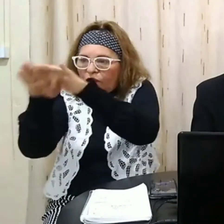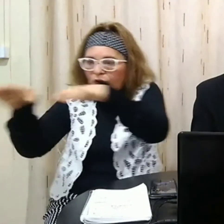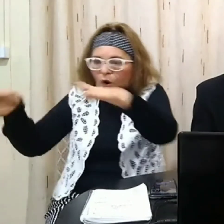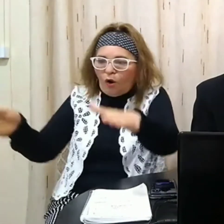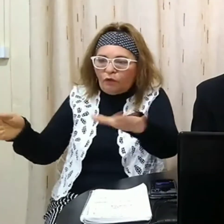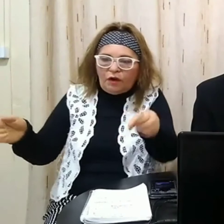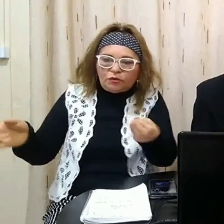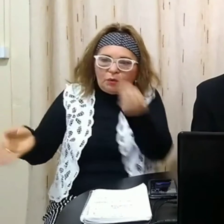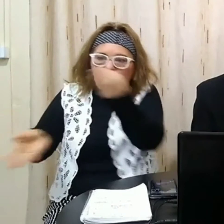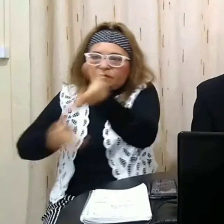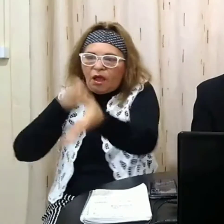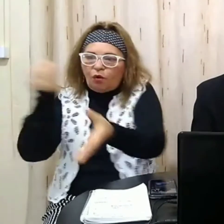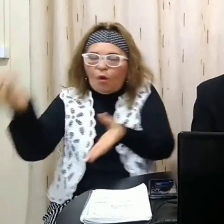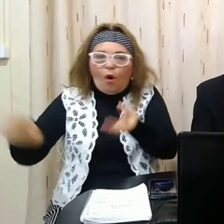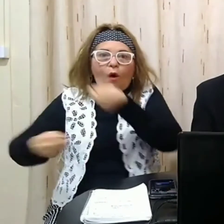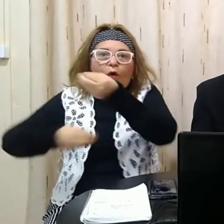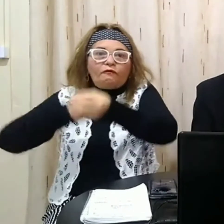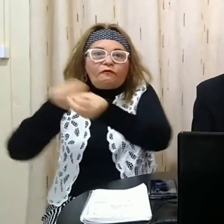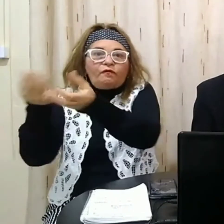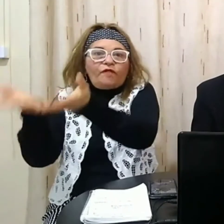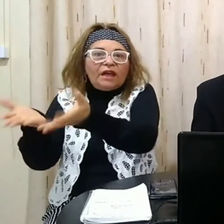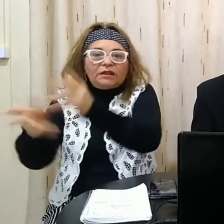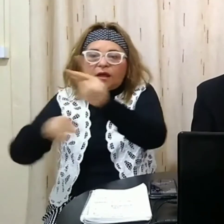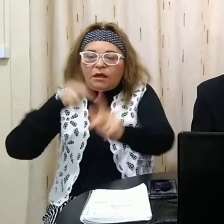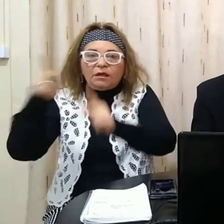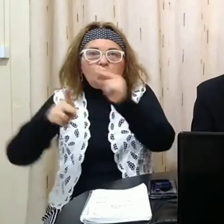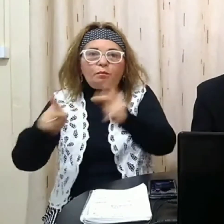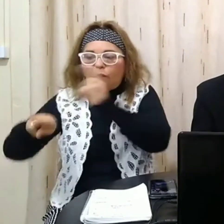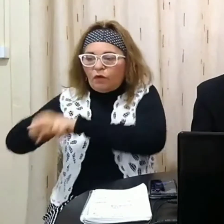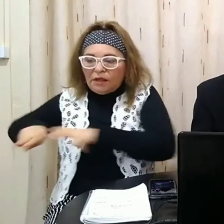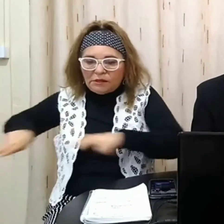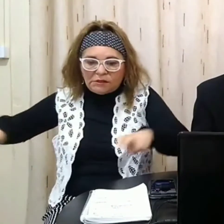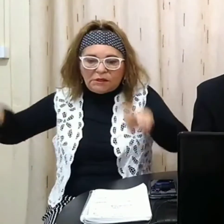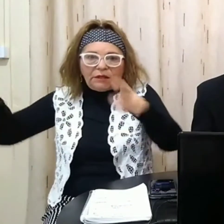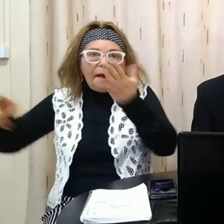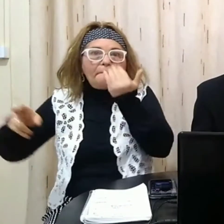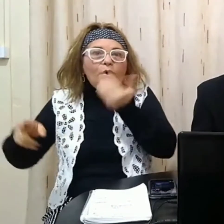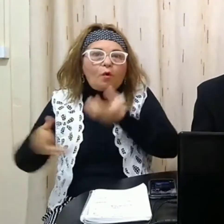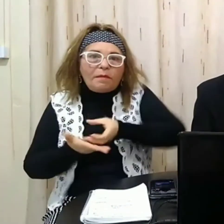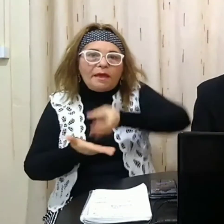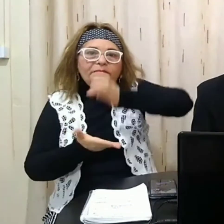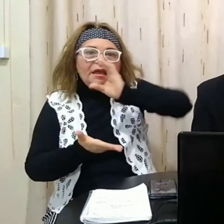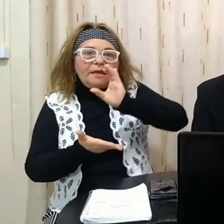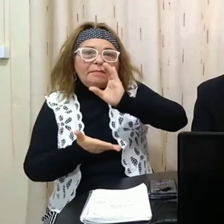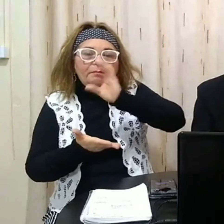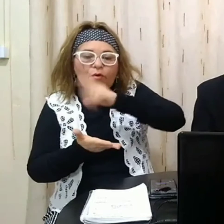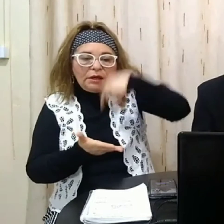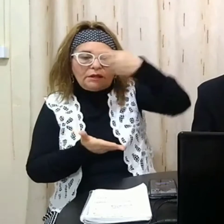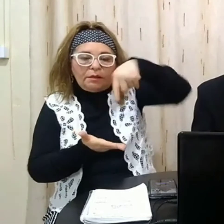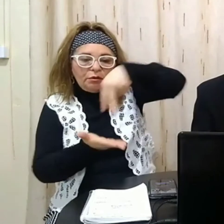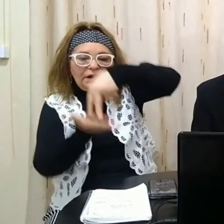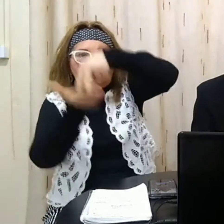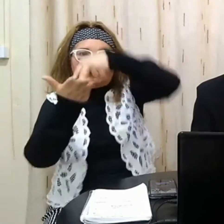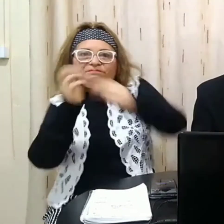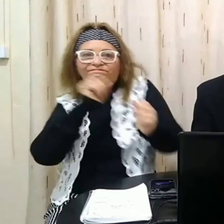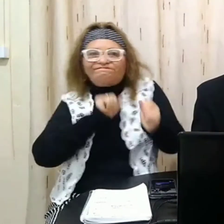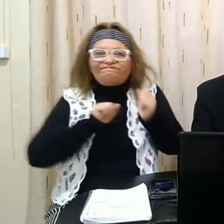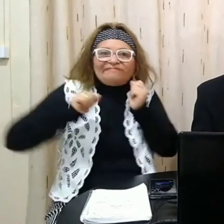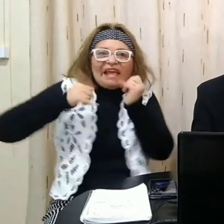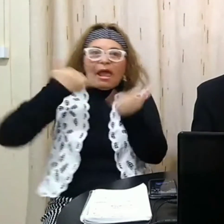trouxeram ofertas pacíficas, e o povo assentou-se para comer e beber, e levantou-se para